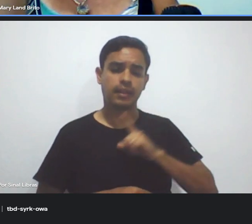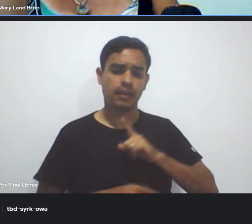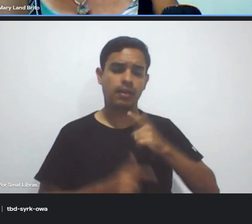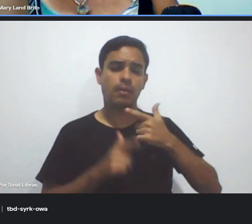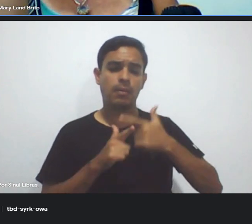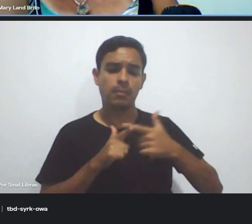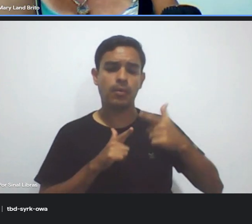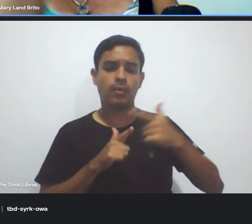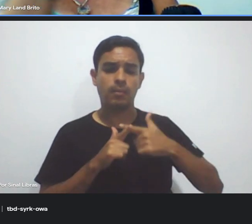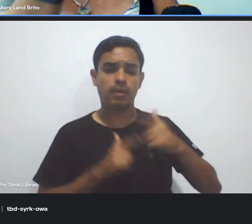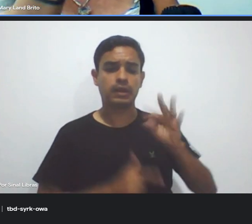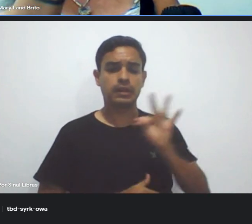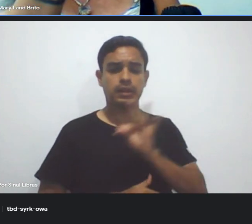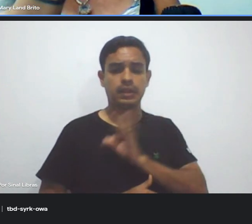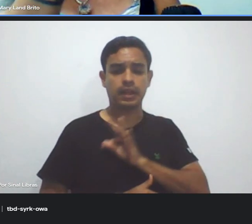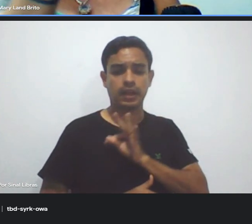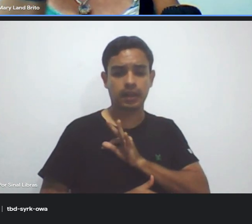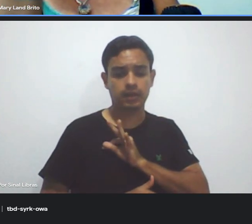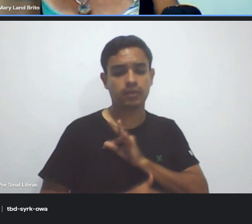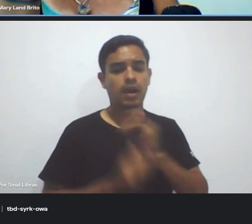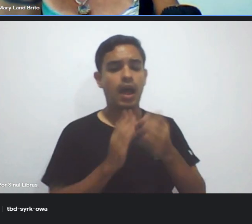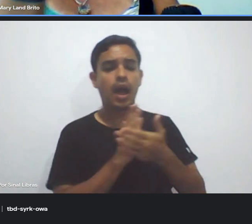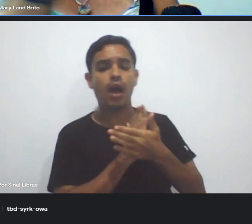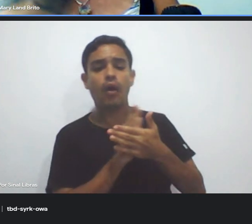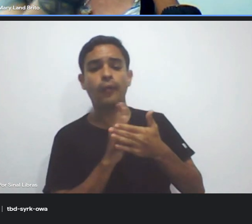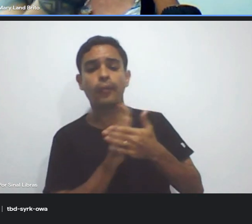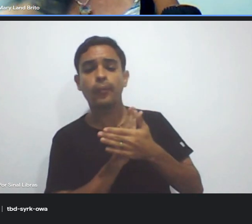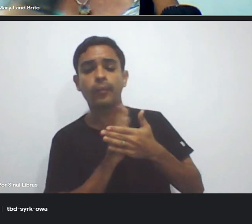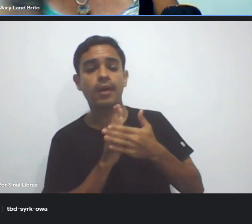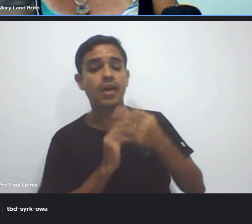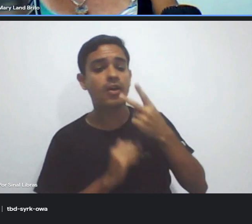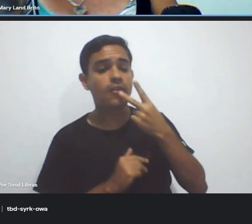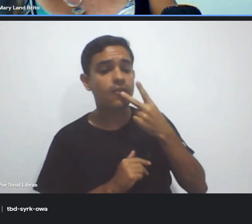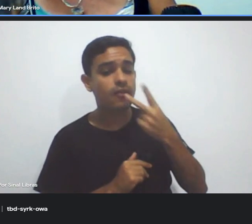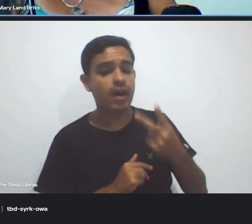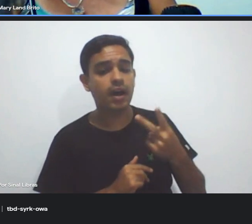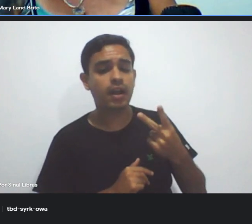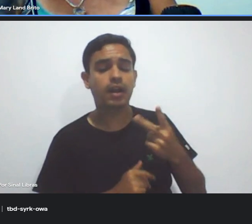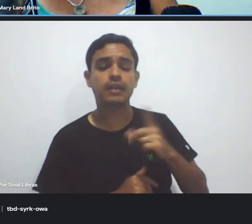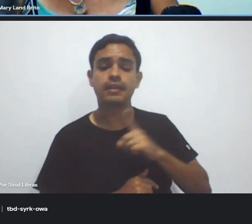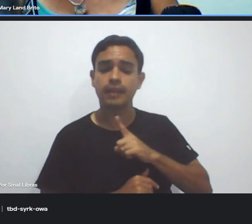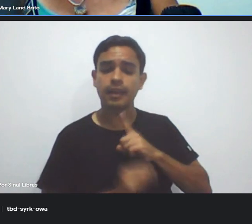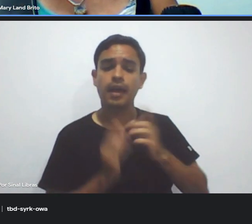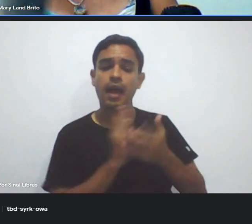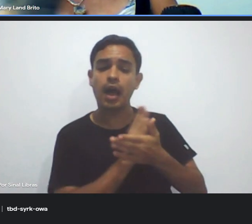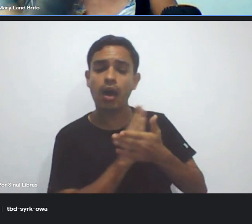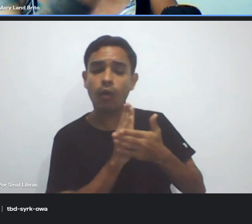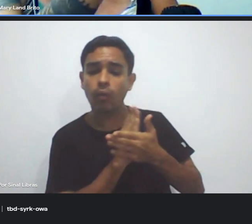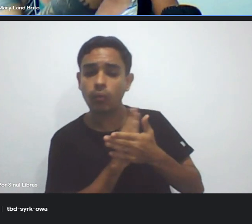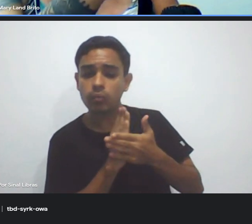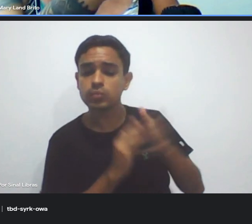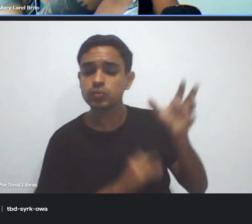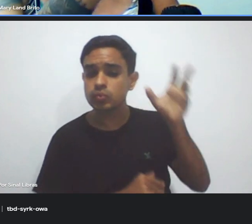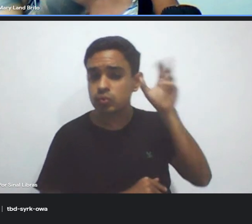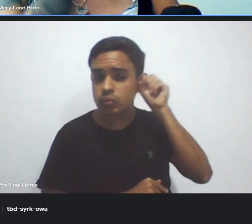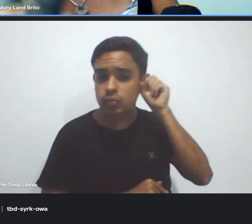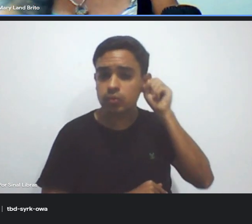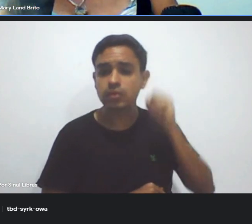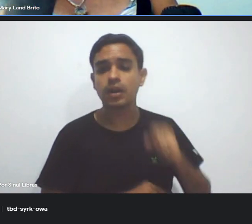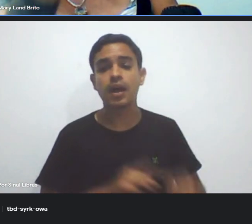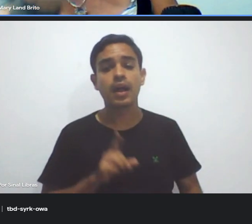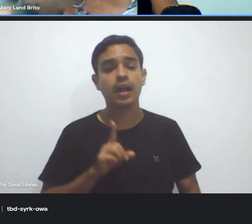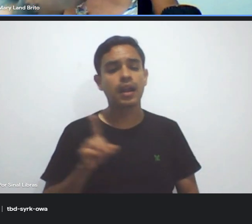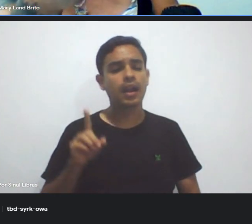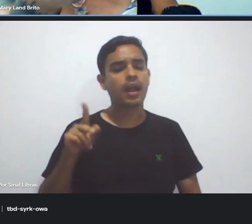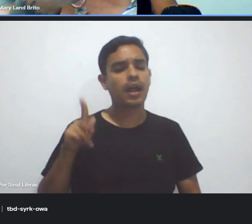algumas pessoas que falam, e as pessoas, tem gente que escuta e tem gente que não escuta. Então, a Catarina está conseguindo te escutar, então